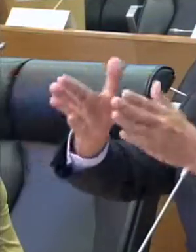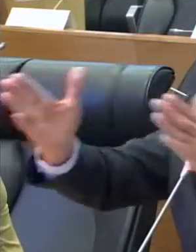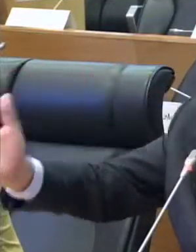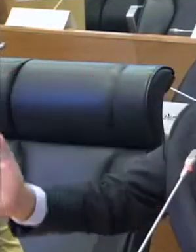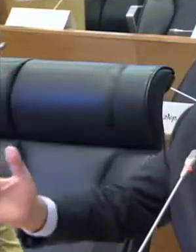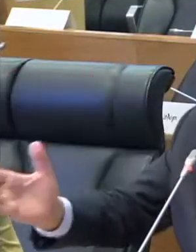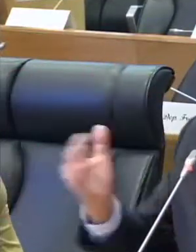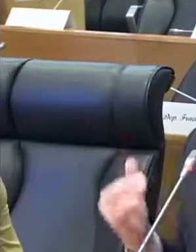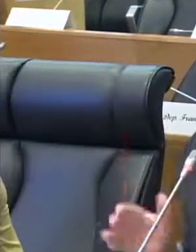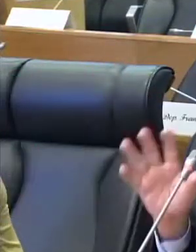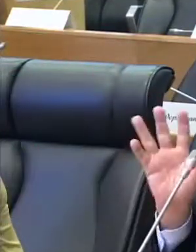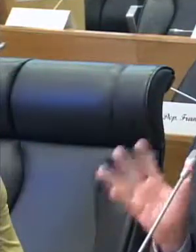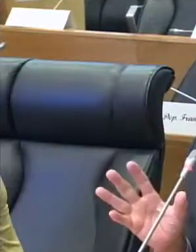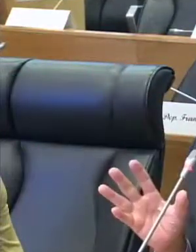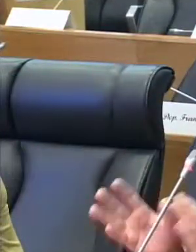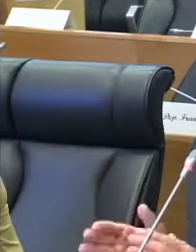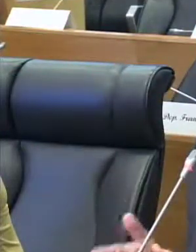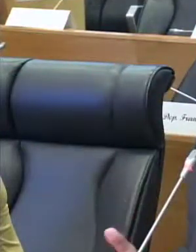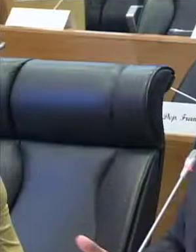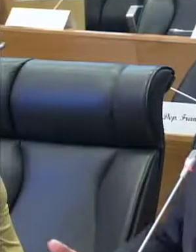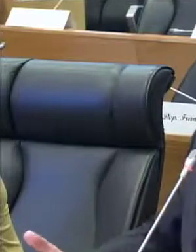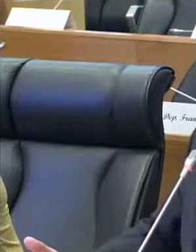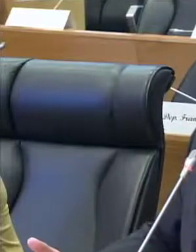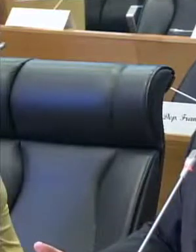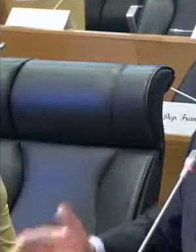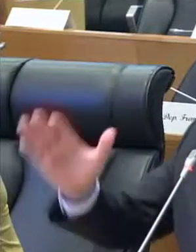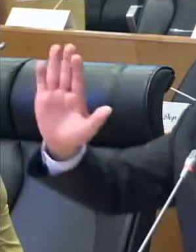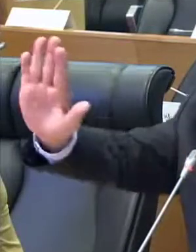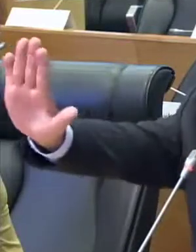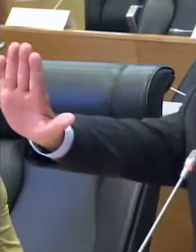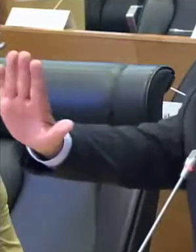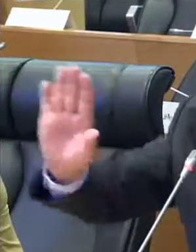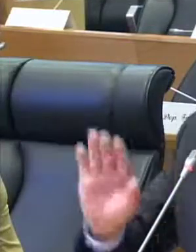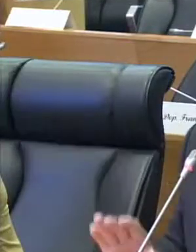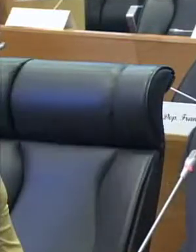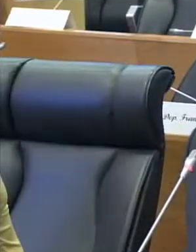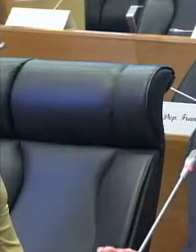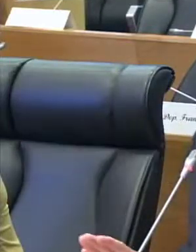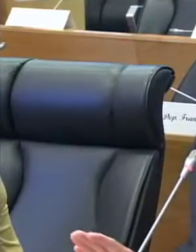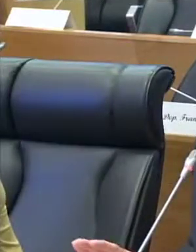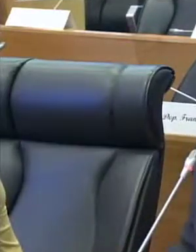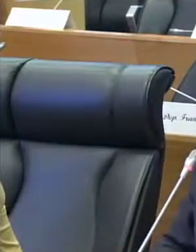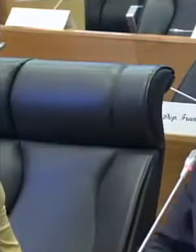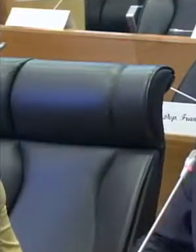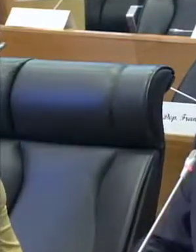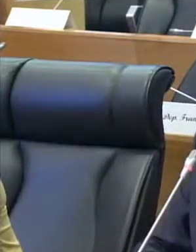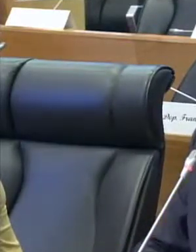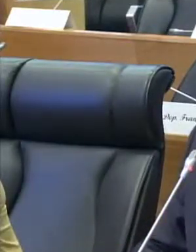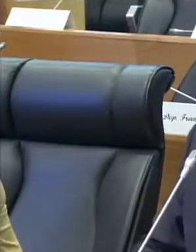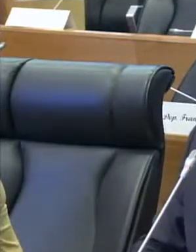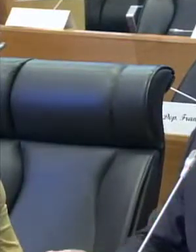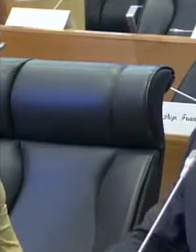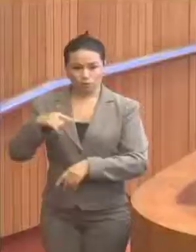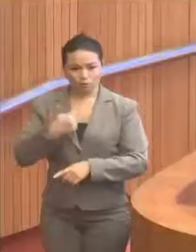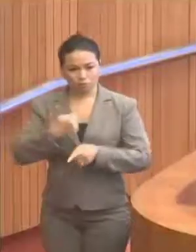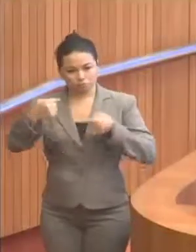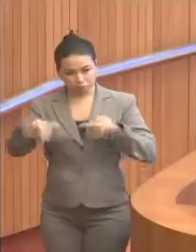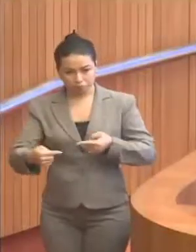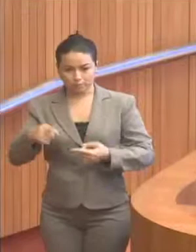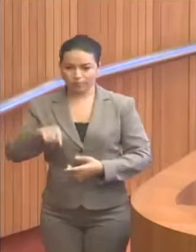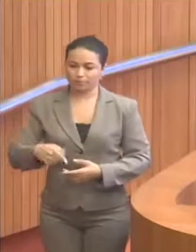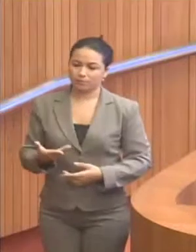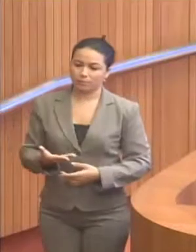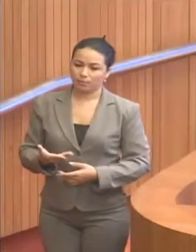minuto do que você está levantando, apenas quero corrigir que não é responsabilidade do Estado, nenhuma nesse caso aí que aconteceu isso. Bom, a nossa divergência é exatamente